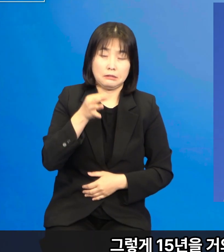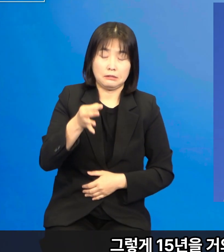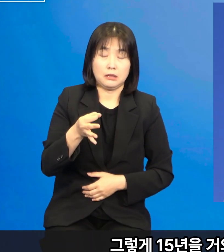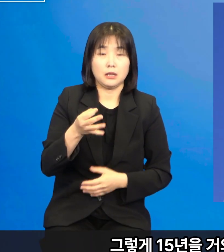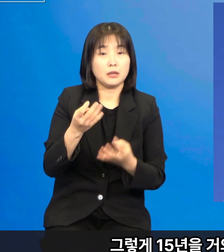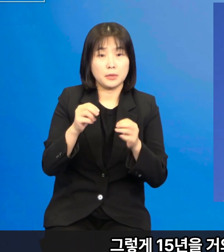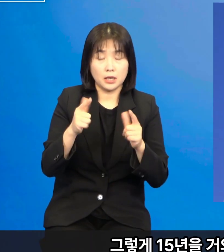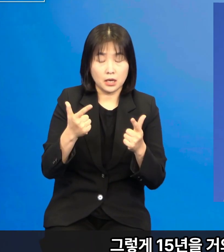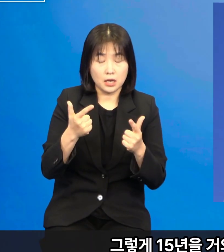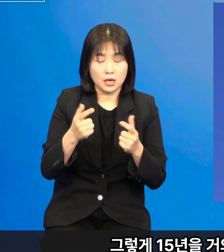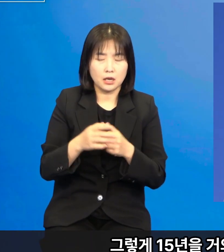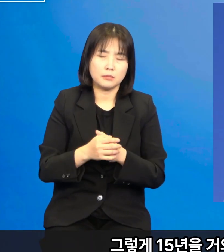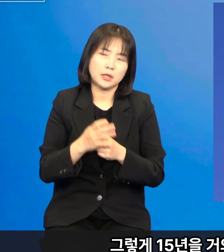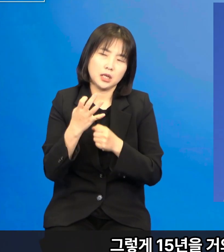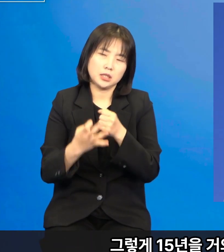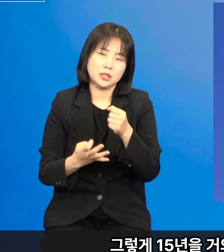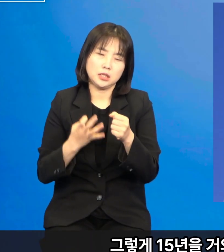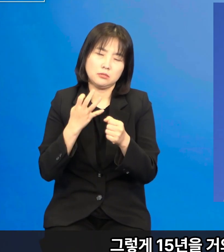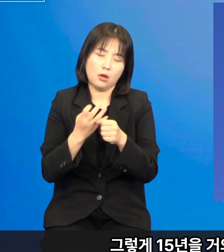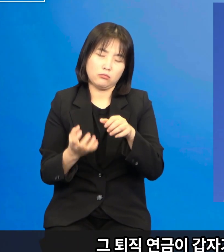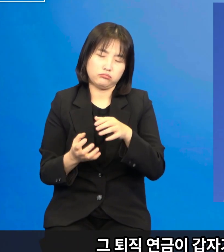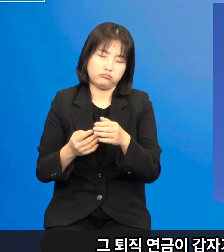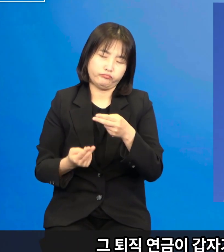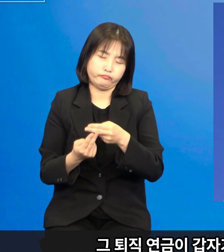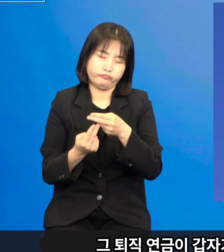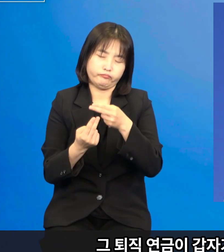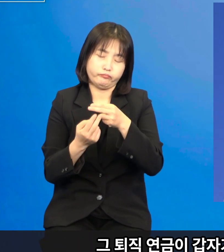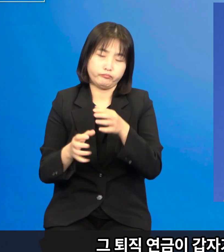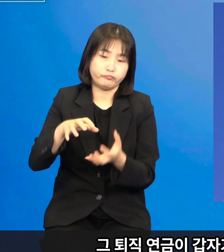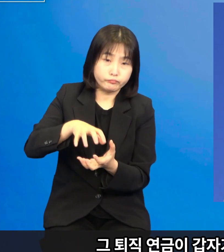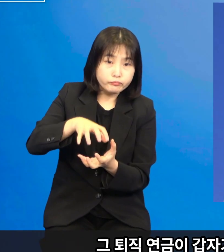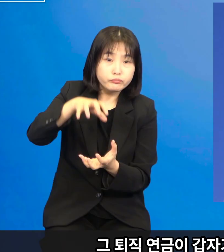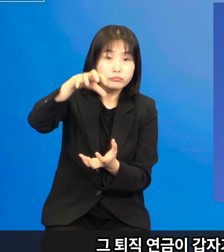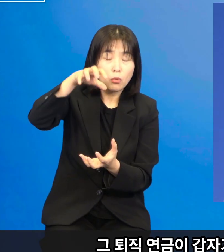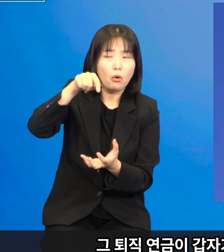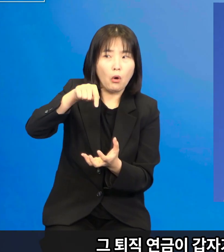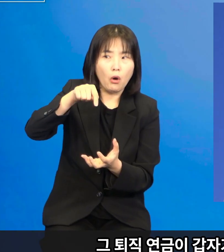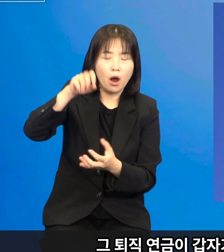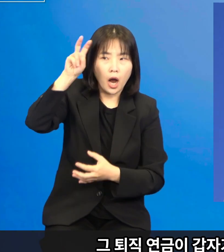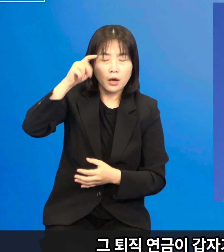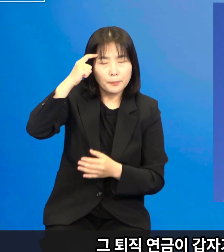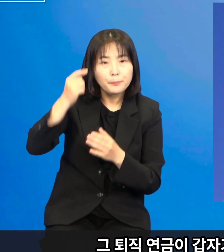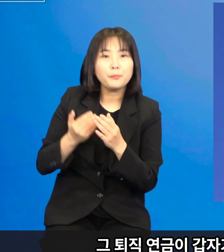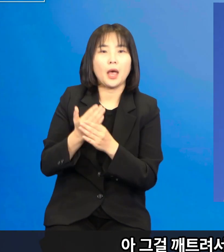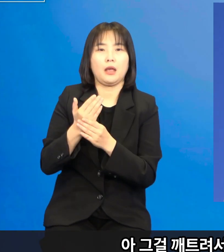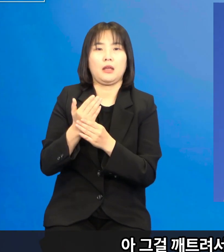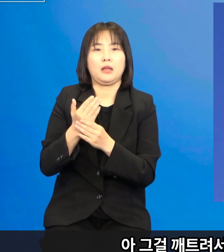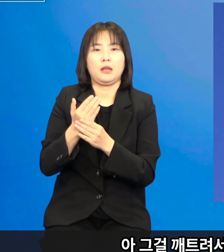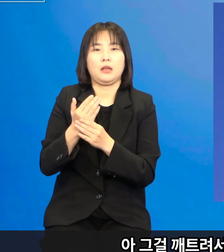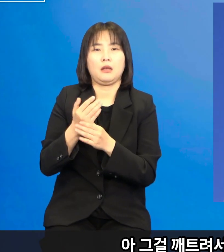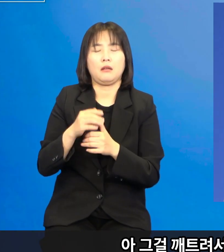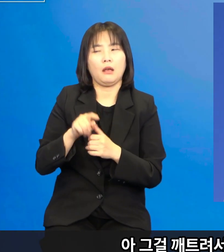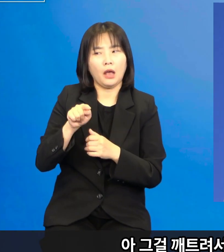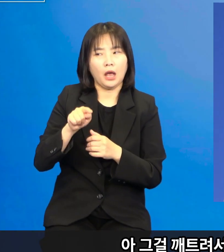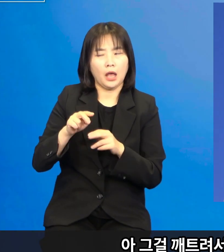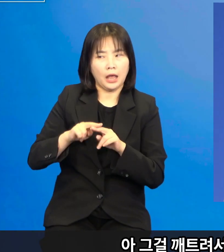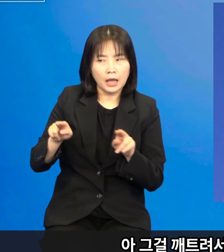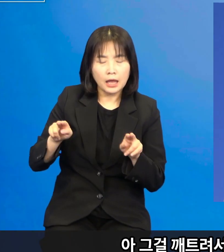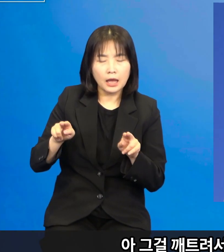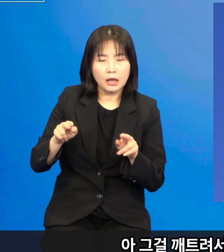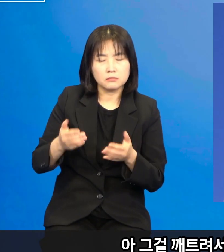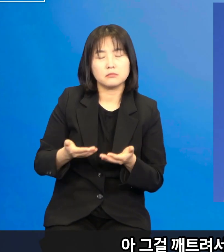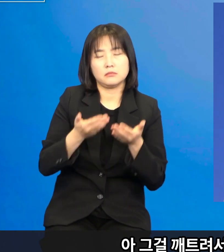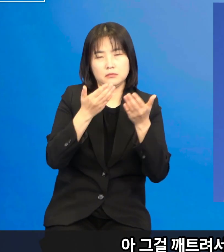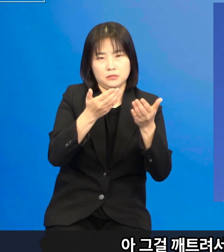그렇게 15년을, 거의 14년을 이끌어온 그 퇴직연금이 갑자기 생각이 나는 겁니다. 그걸 깨트려서